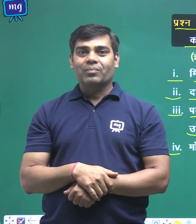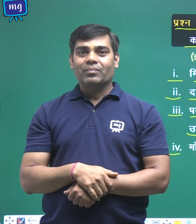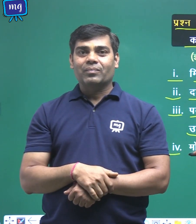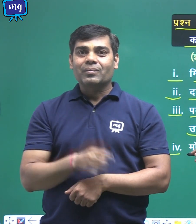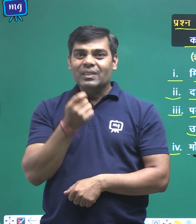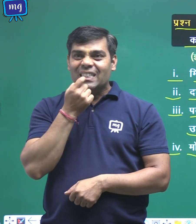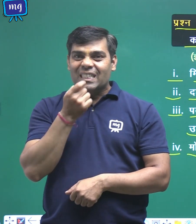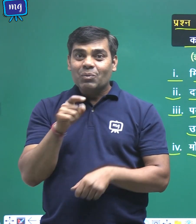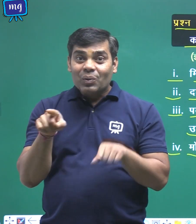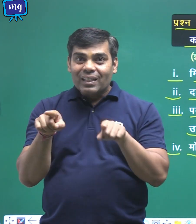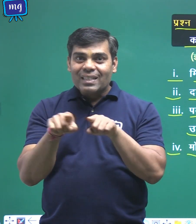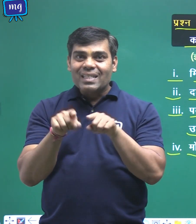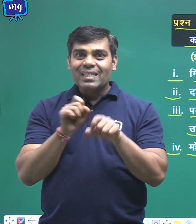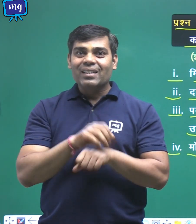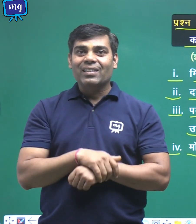मोती जैसे